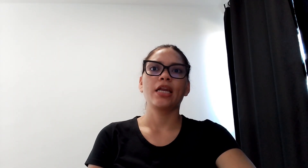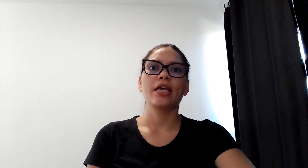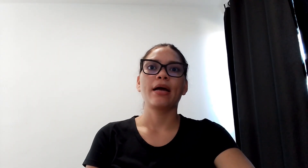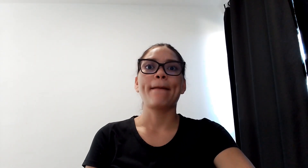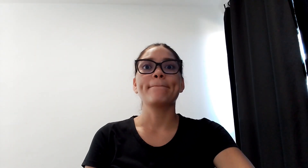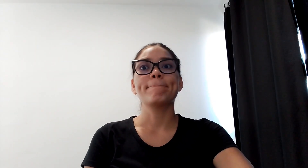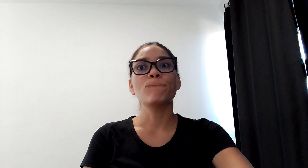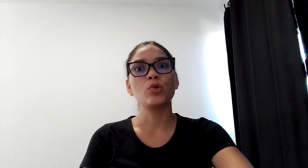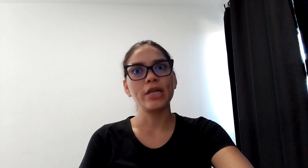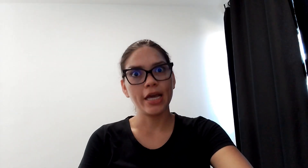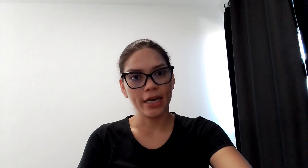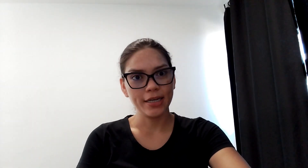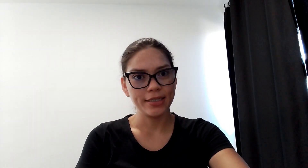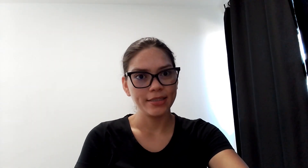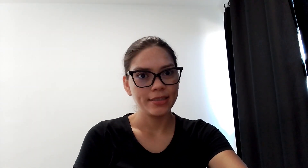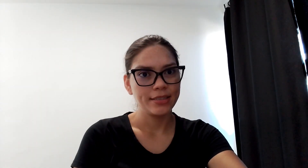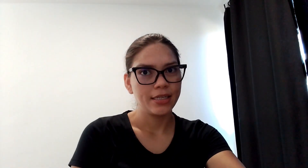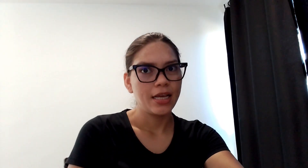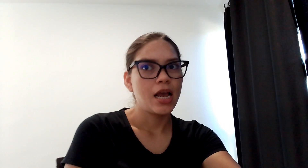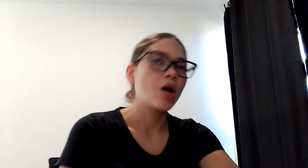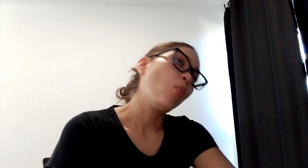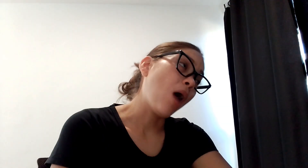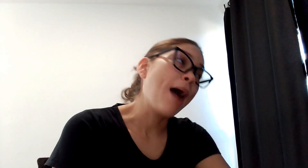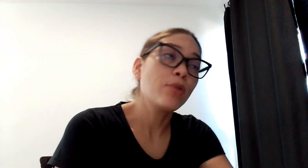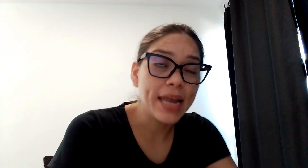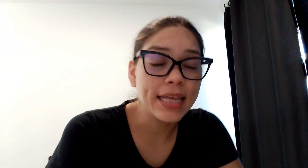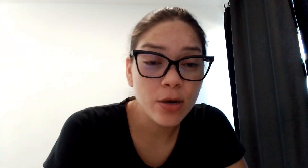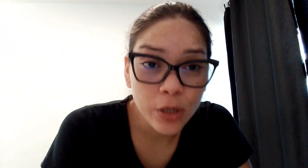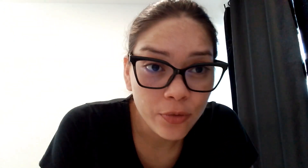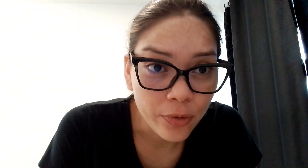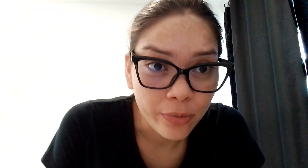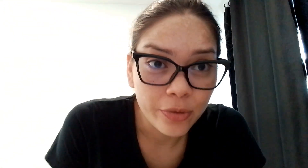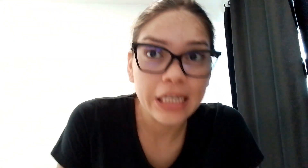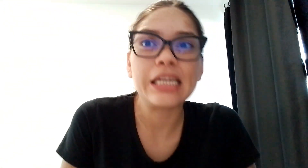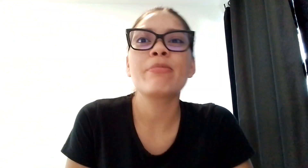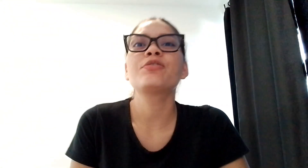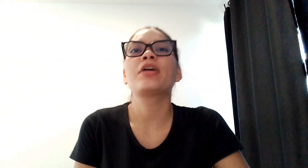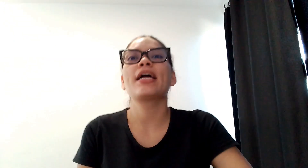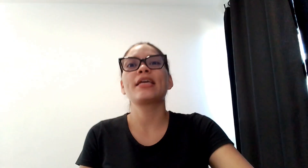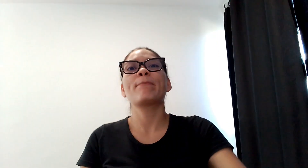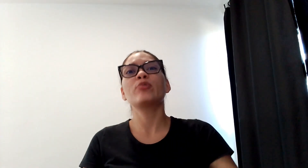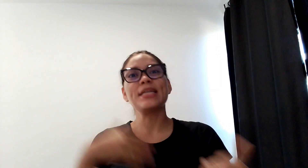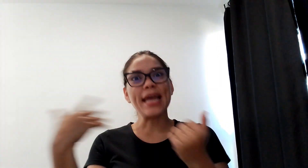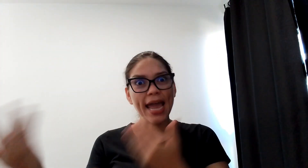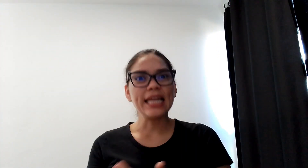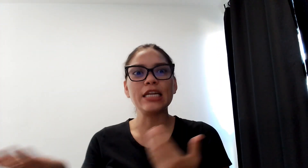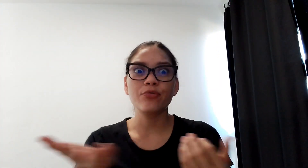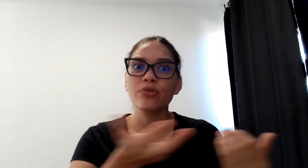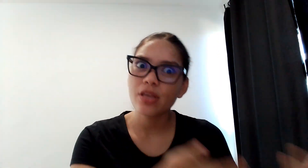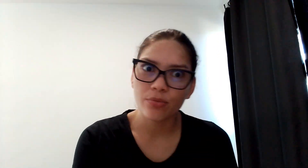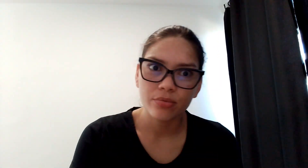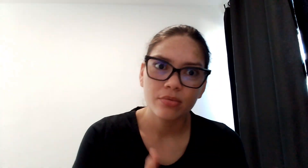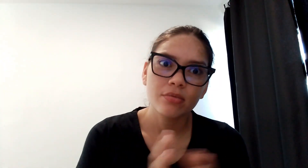ficaria mulher. A mulher deu livro. Em Libras ficaria mulher, livro, deu,